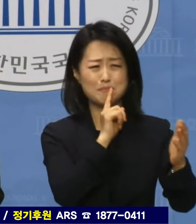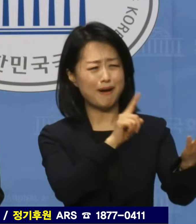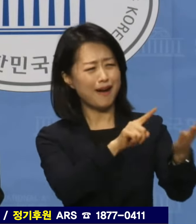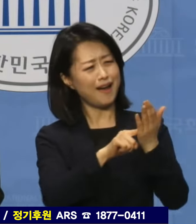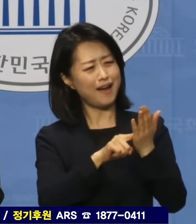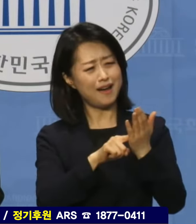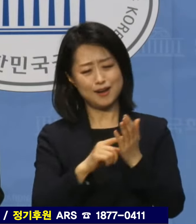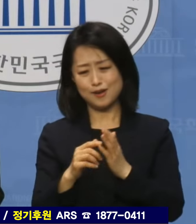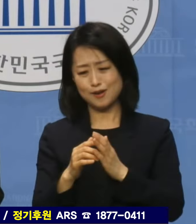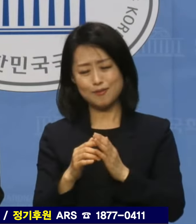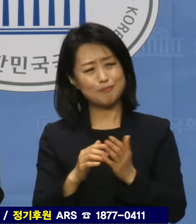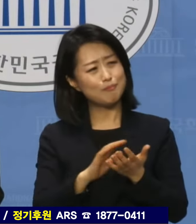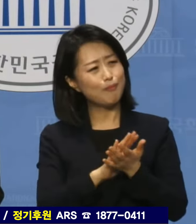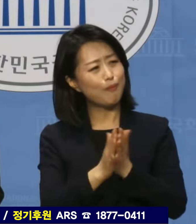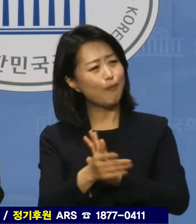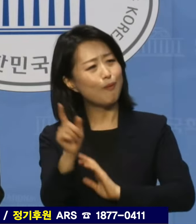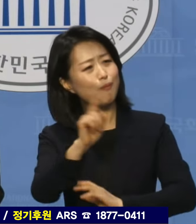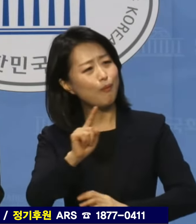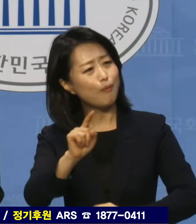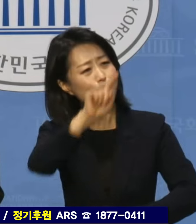쇄신을 기대하겠습니까?